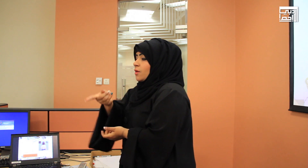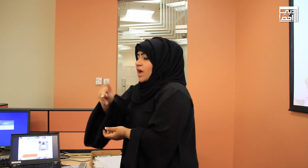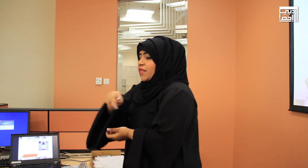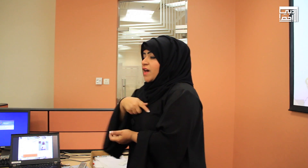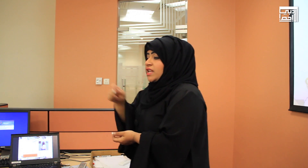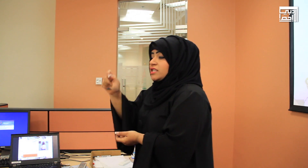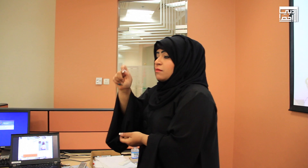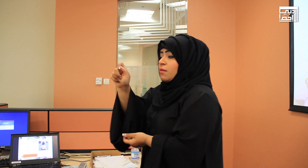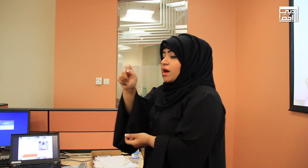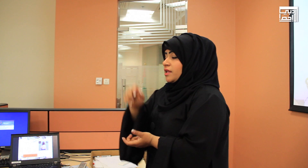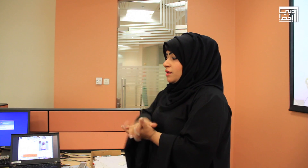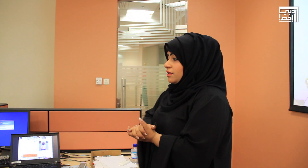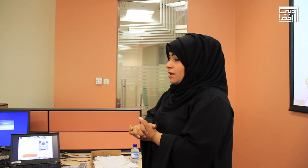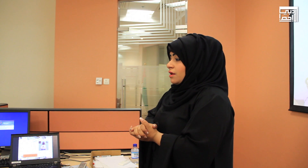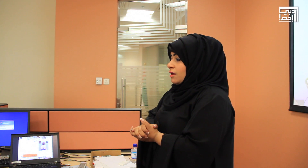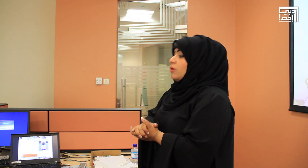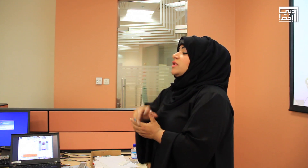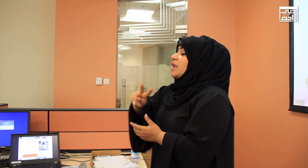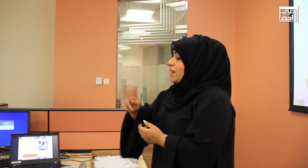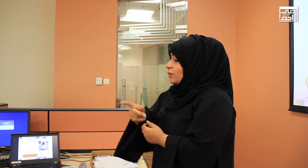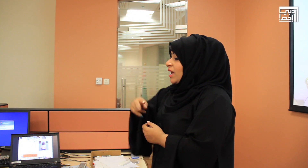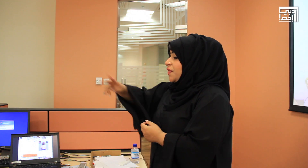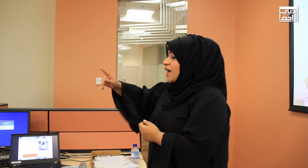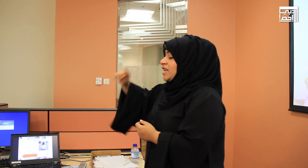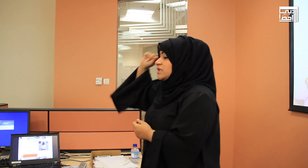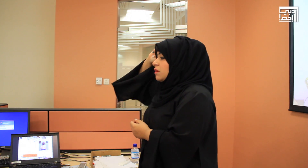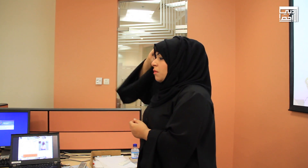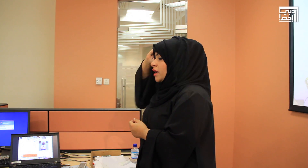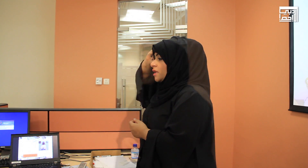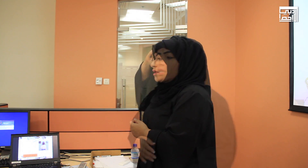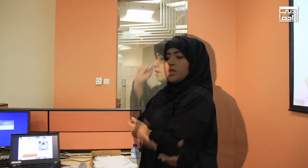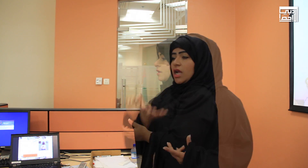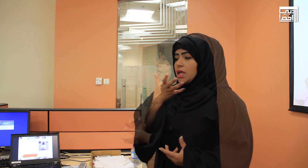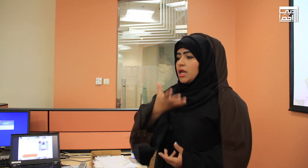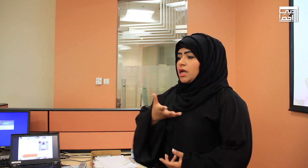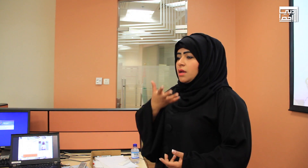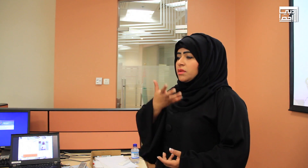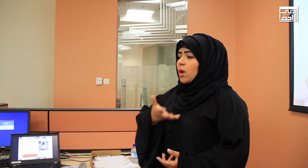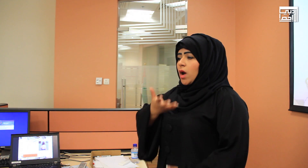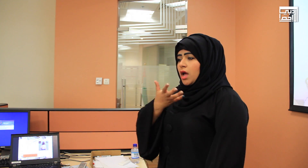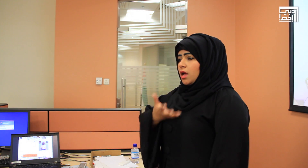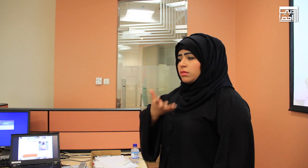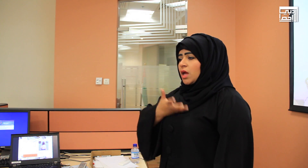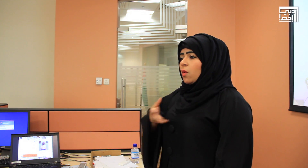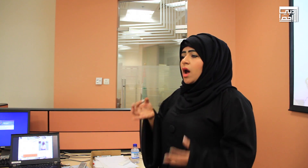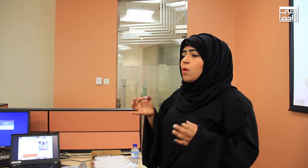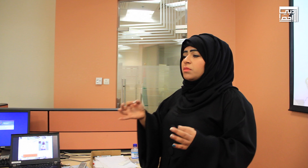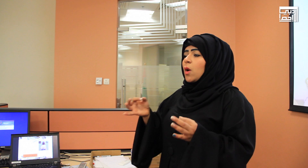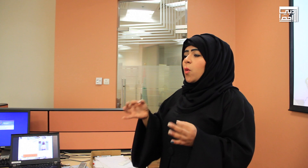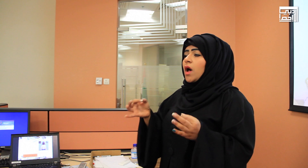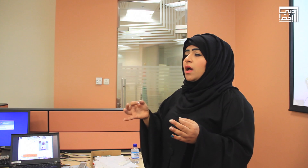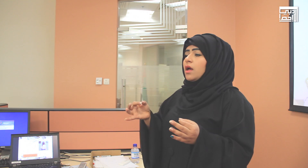واحد ثاني اسمه مايل وعندنا بعد واحد ثاني اسمه مايل شايف اللحيه مطوع مطوع او مطوع